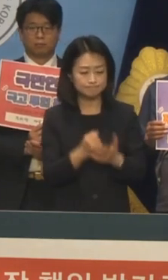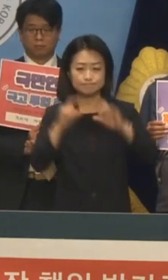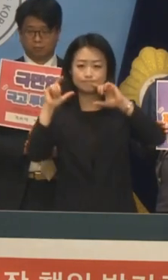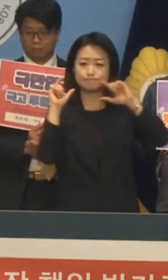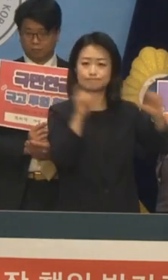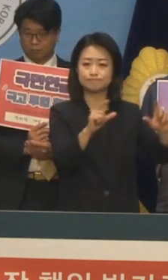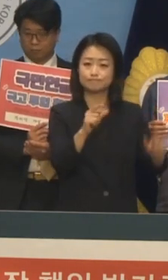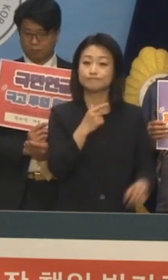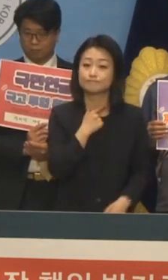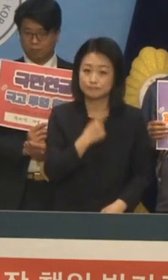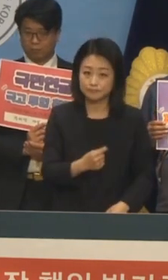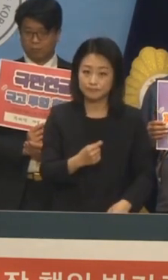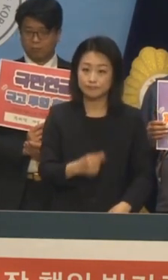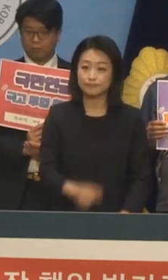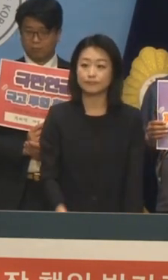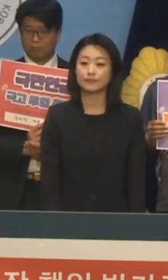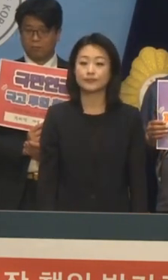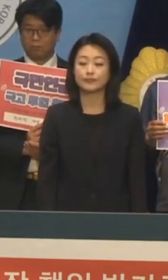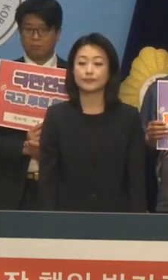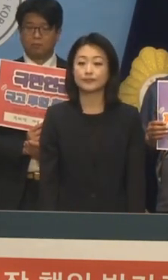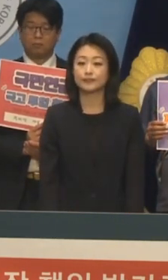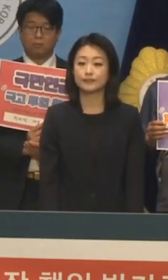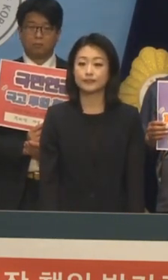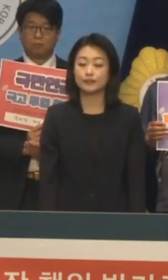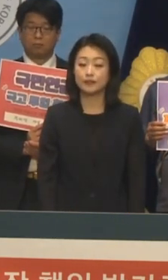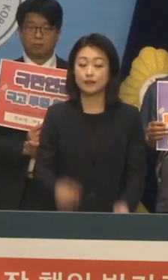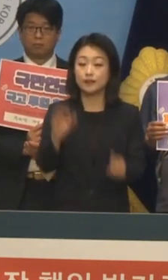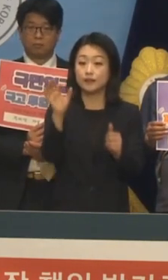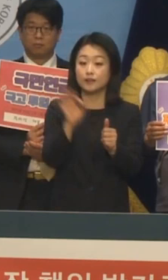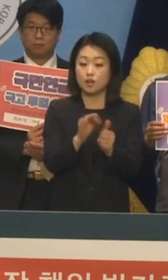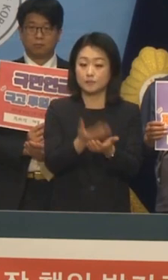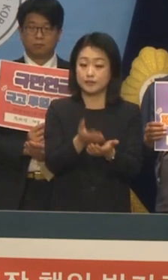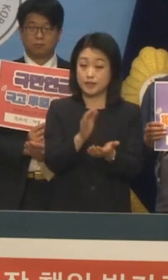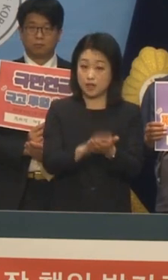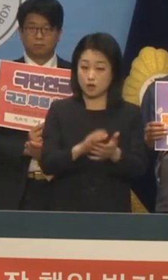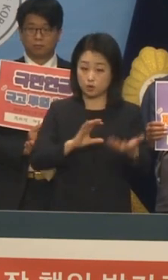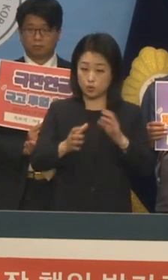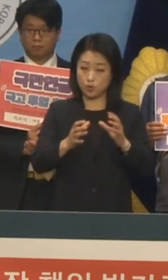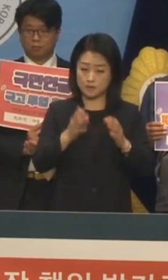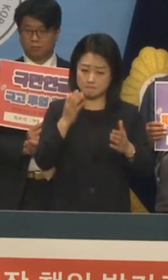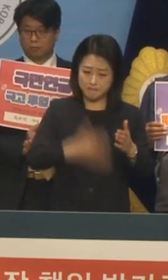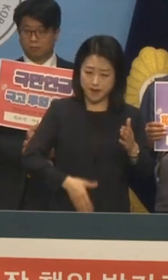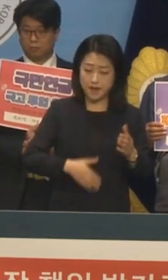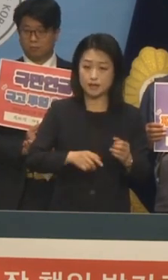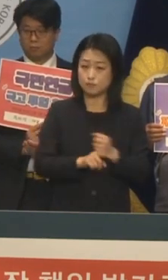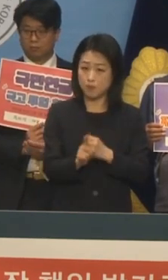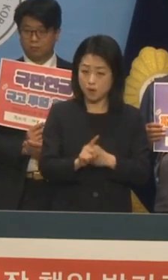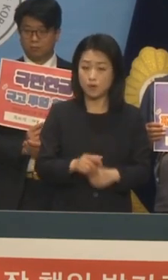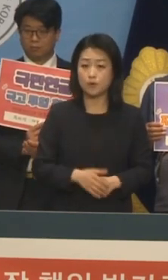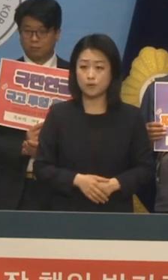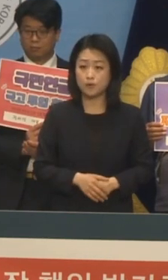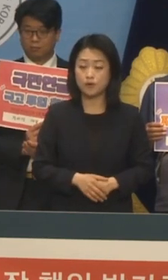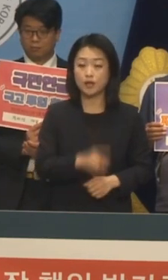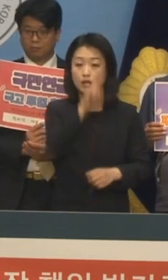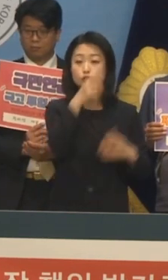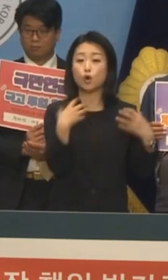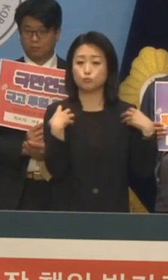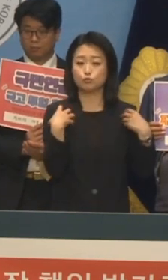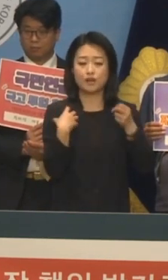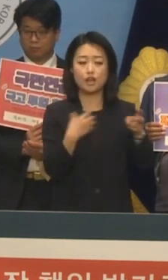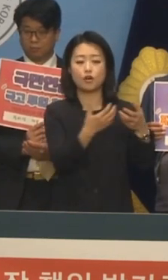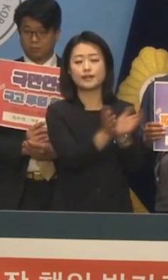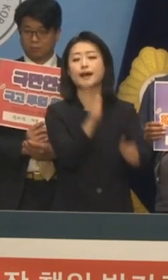유감을 표명합니다. 이번 연금개혁 논의 결렬의 최우선의 책임은 정부와